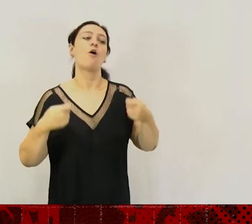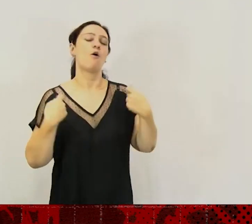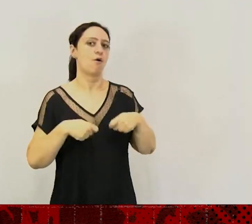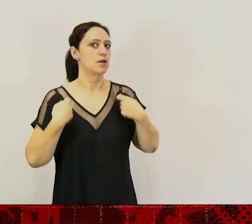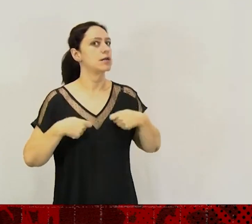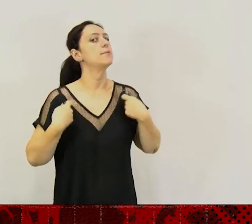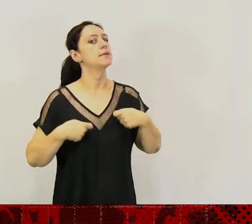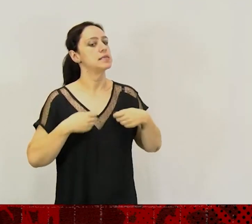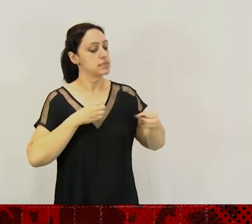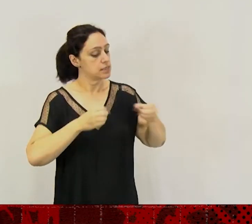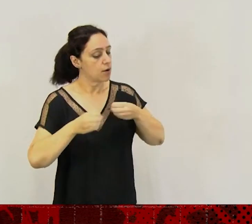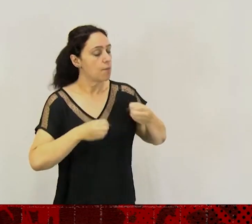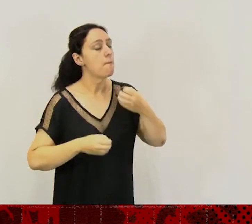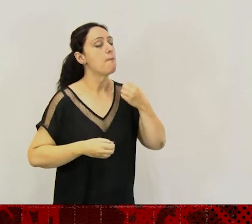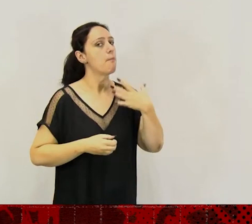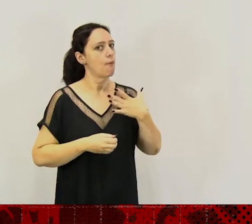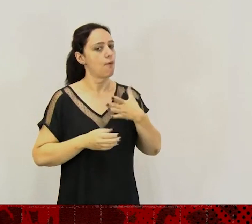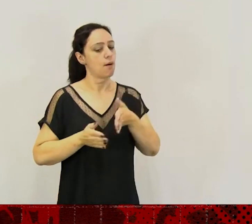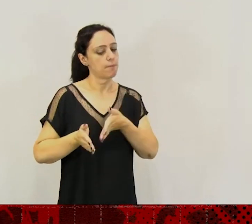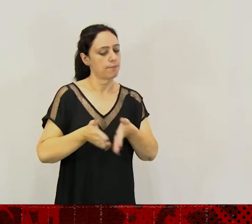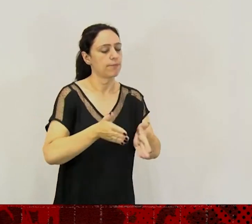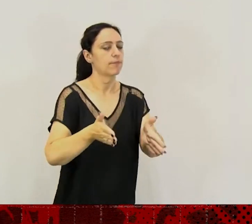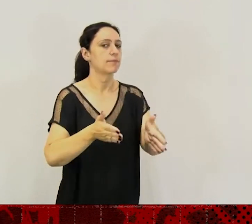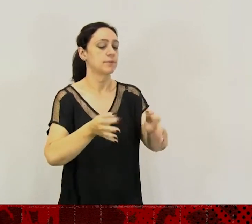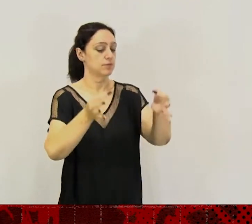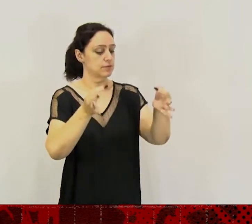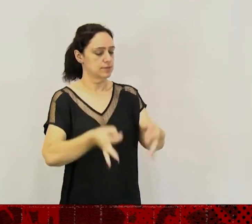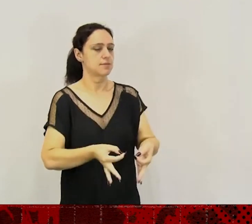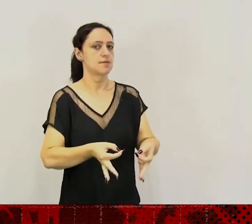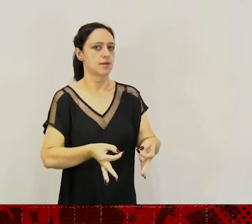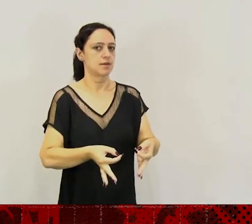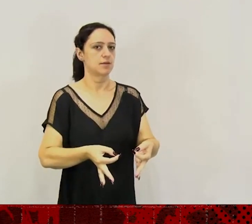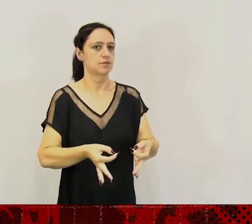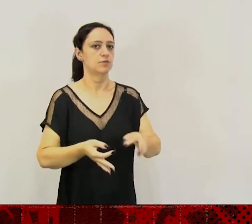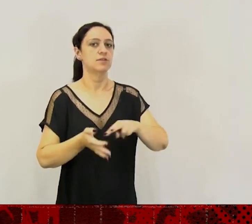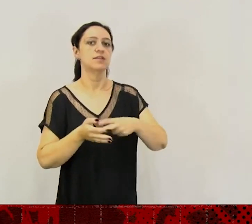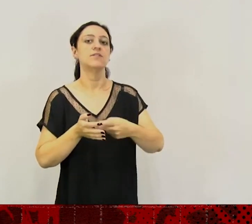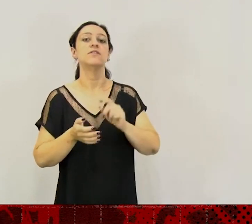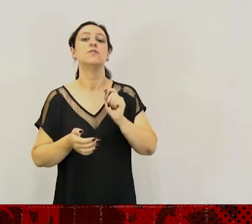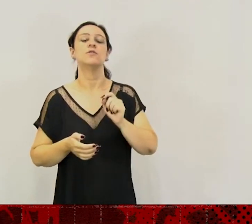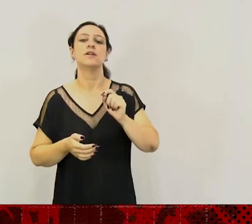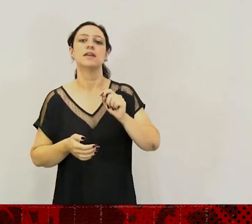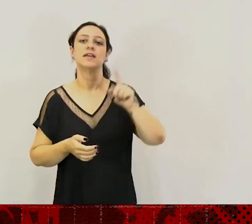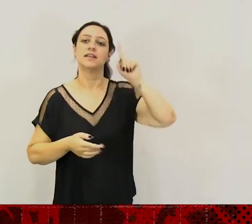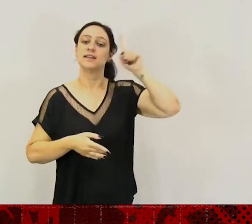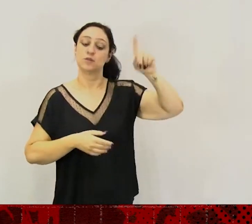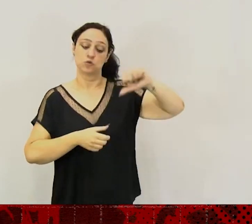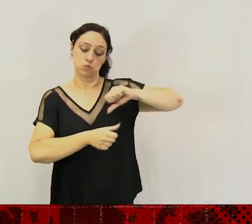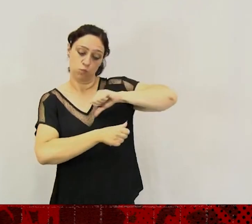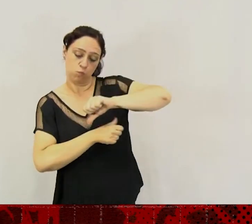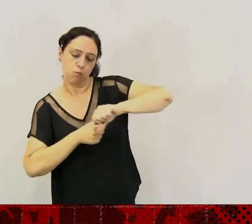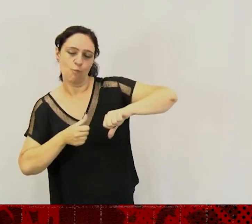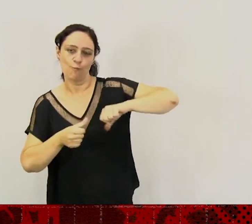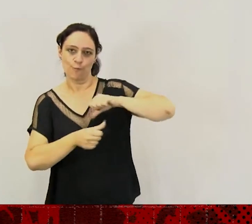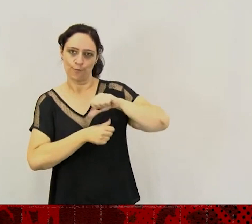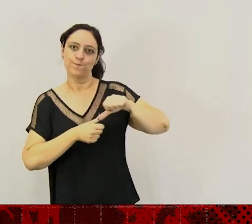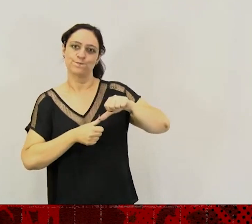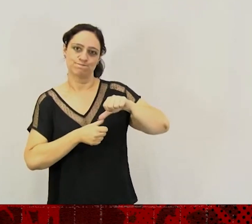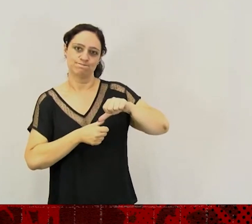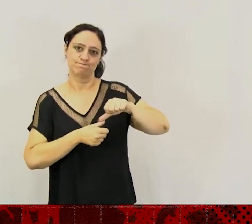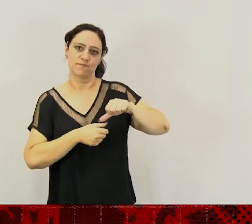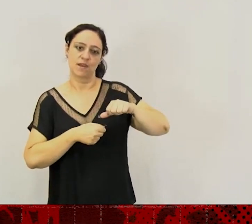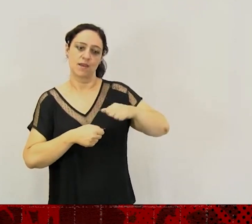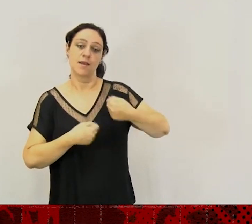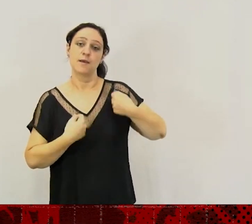vêm depois. Isso significa que Deus quer trabalhar em nós. Deus